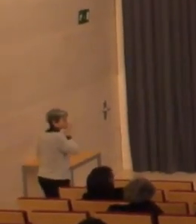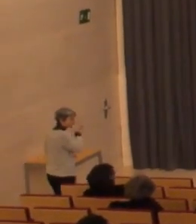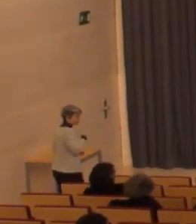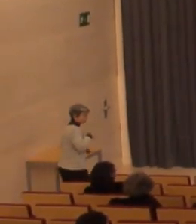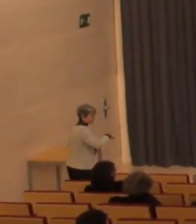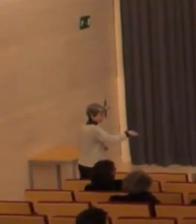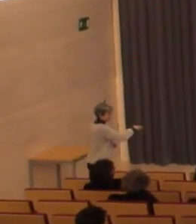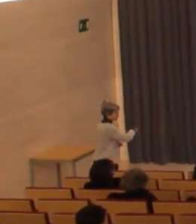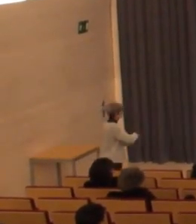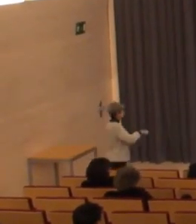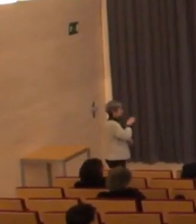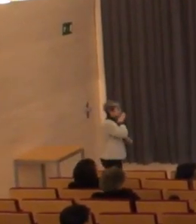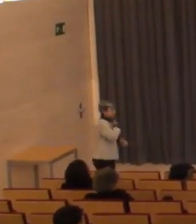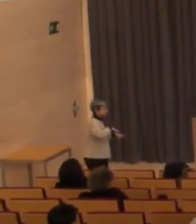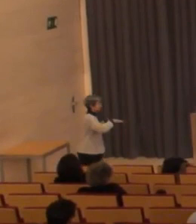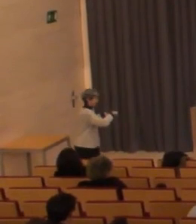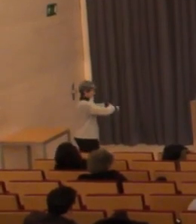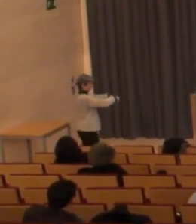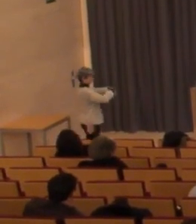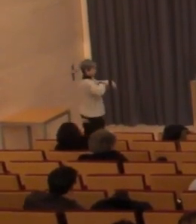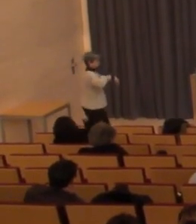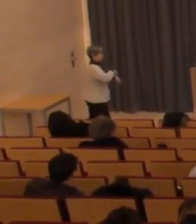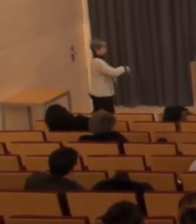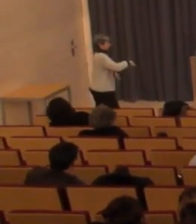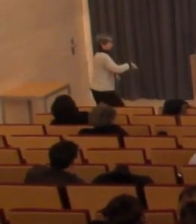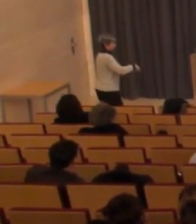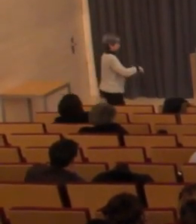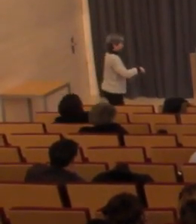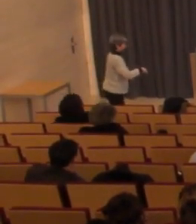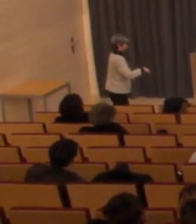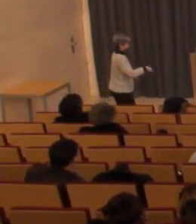donde me pongo por aquí aquí está bien